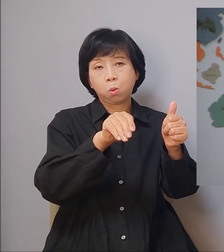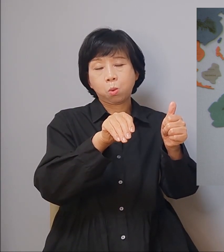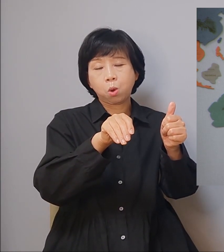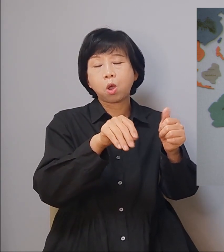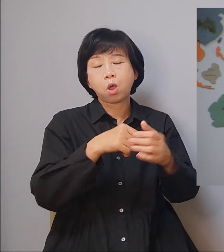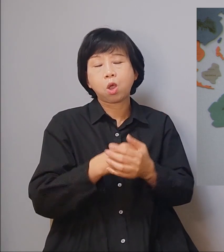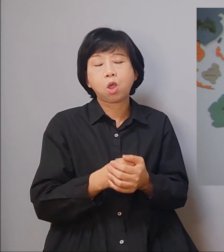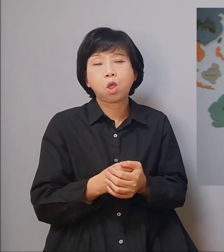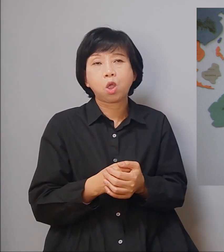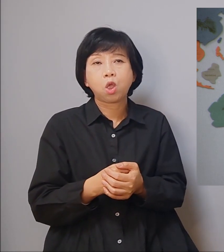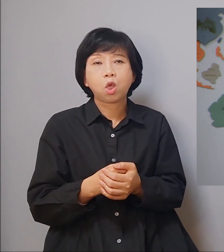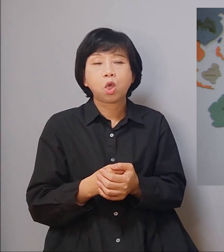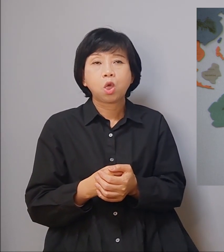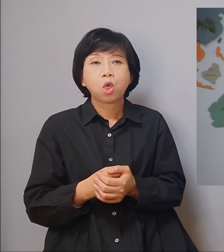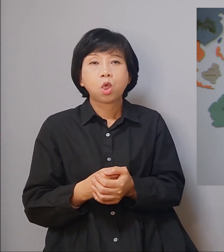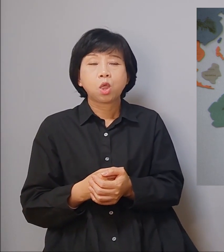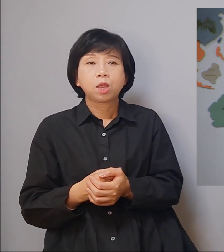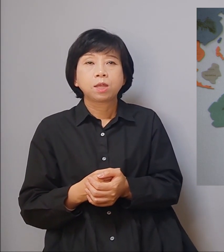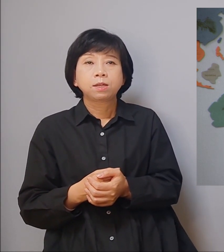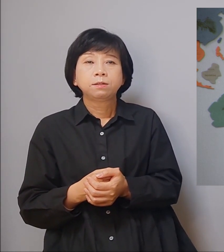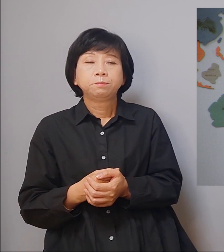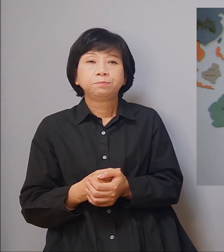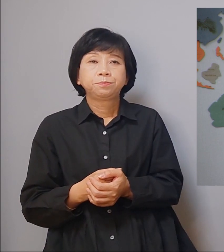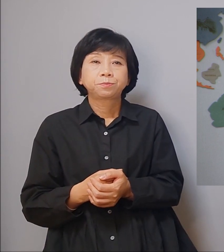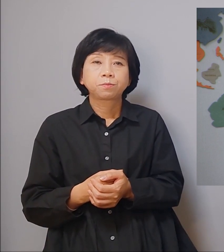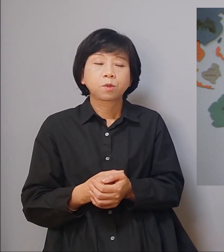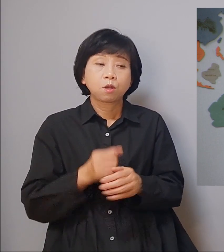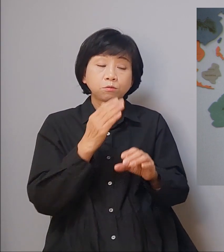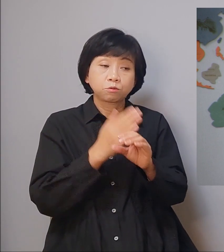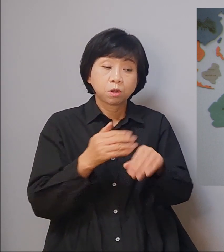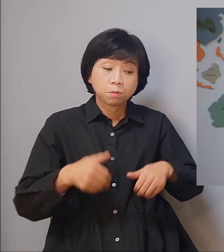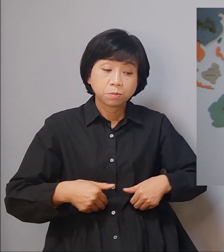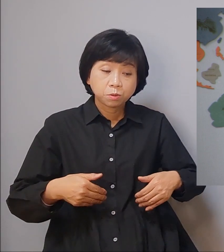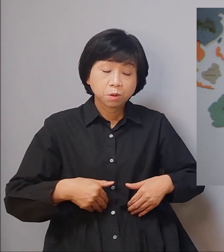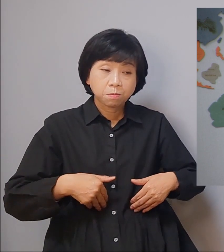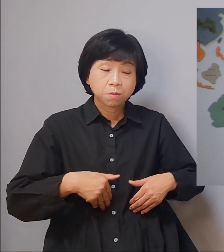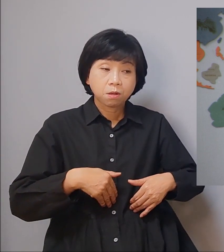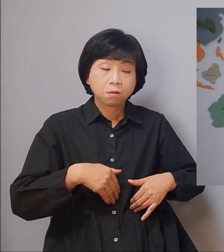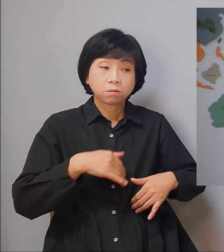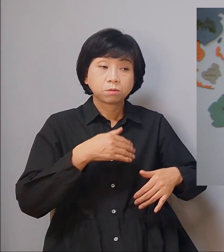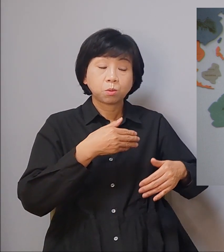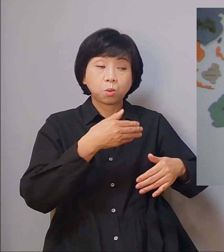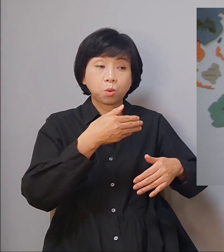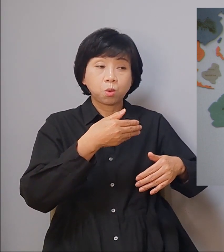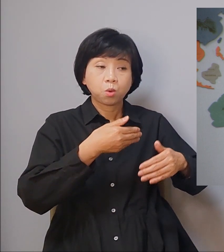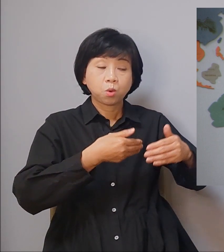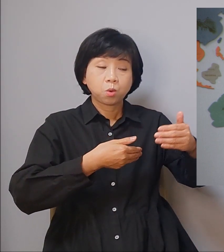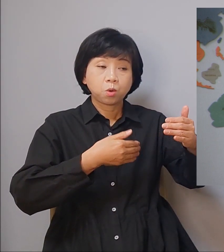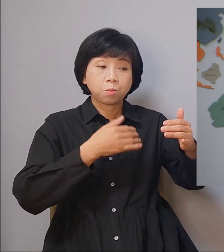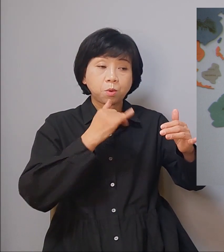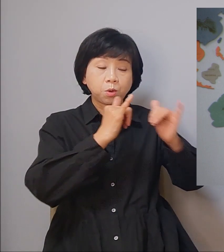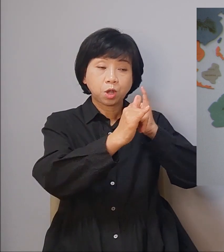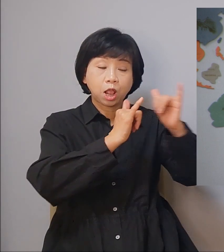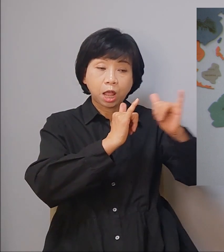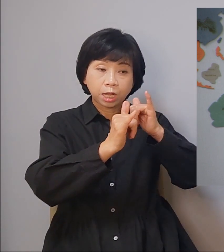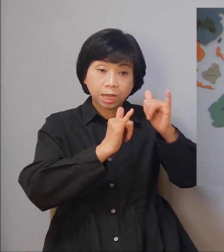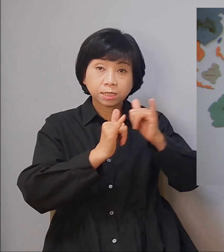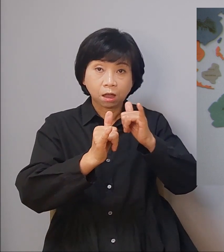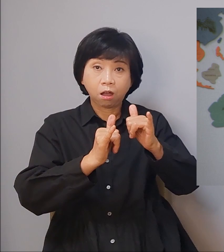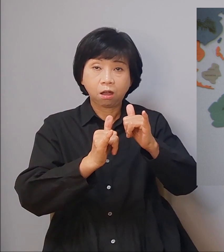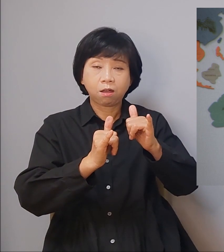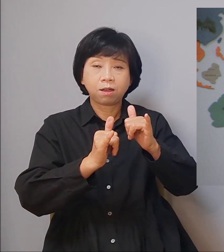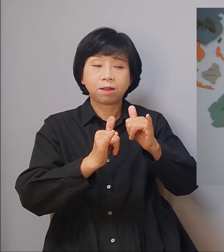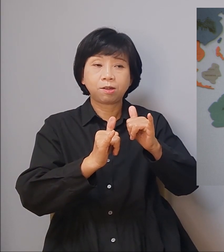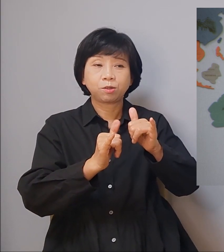또 중간중간에 좀 필요한 여러 가지 상황들이 되면 우리 선교팀에서 우리 매달 드리는 것보다 더 이렇게